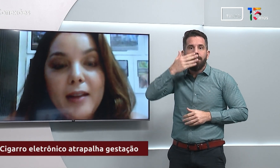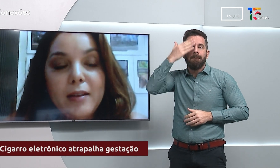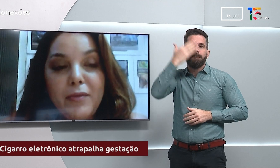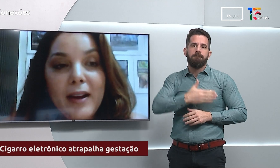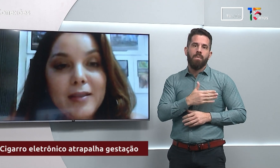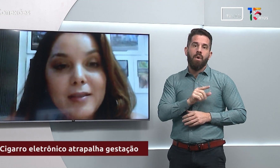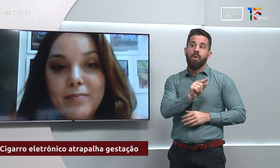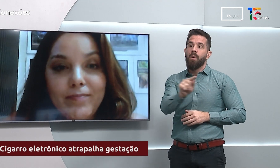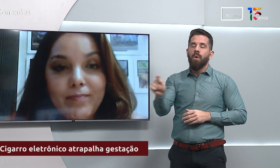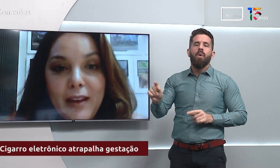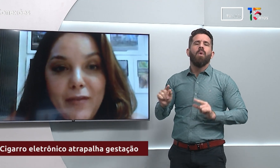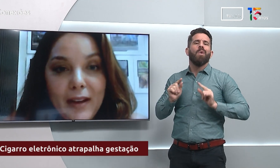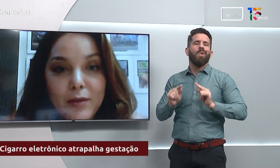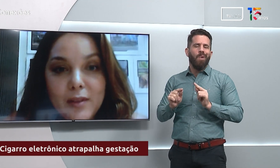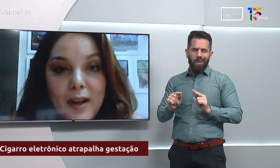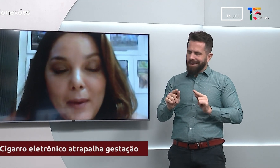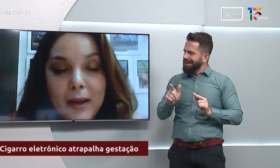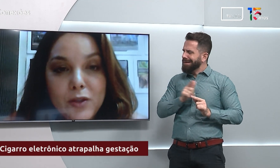para ser